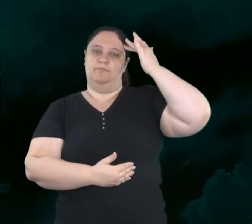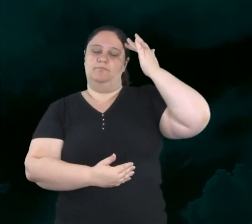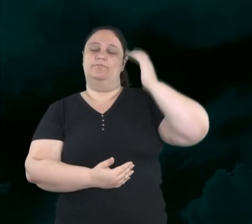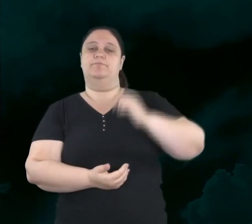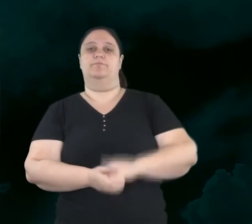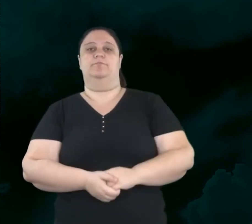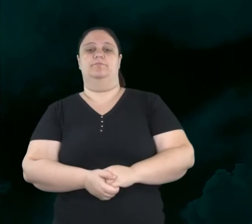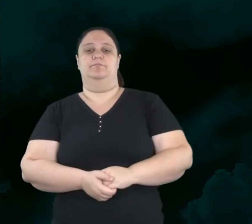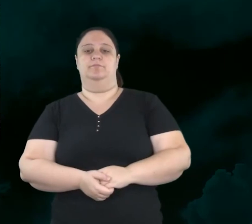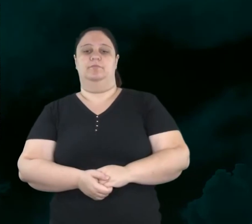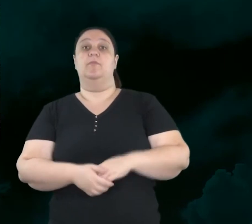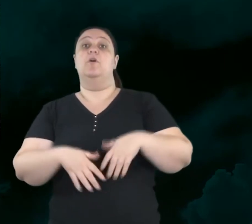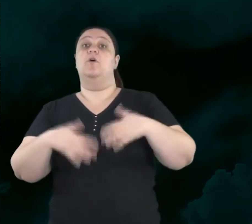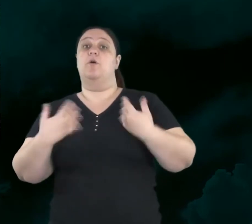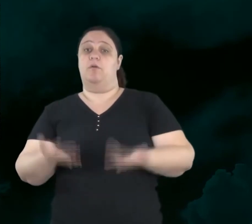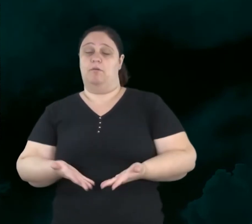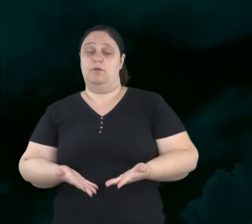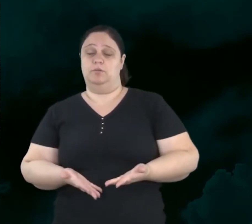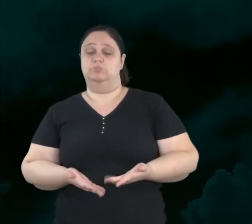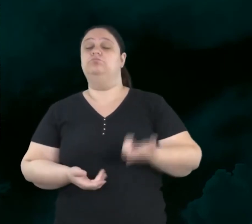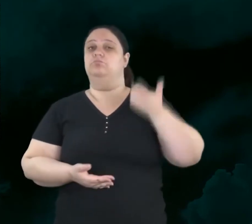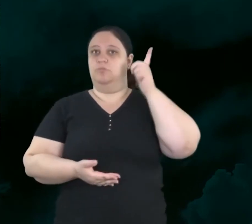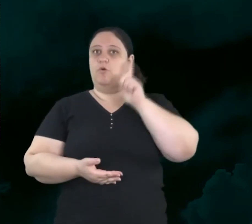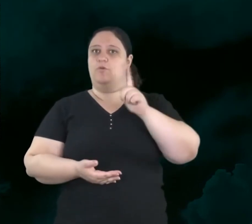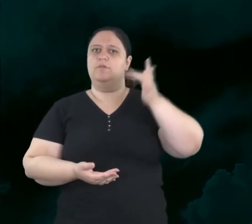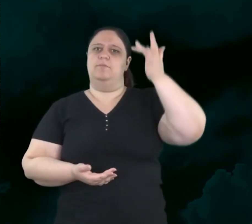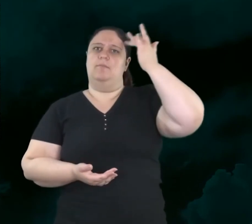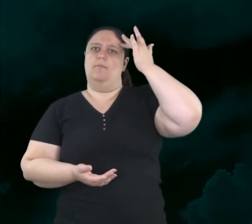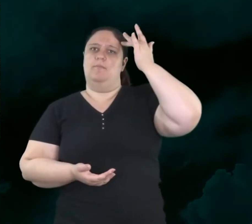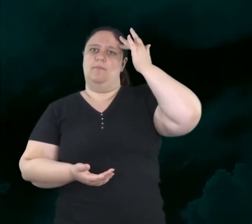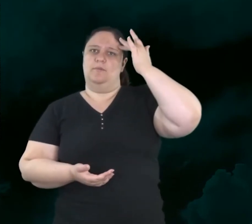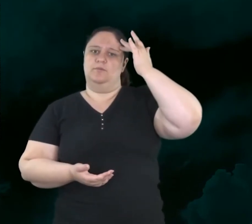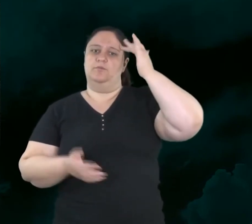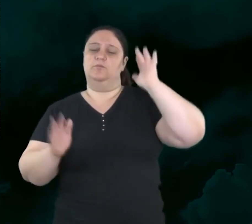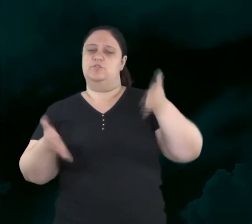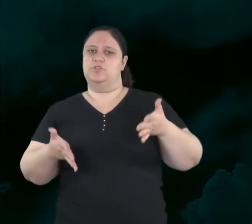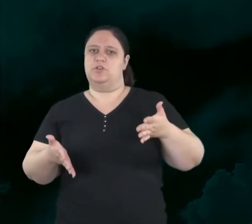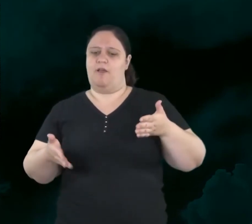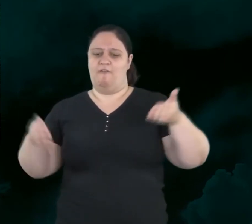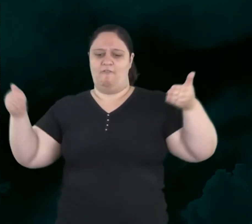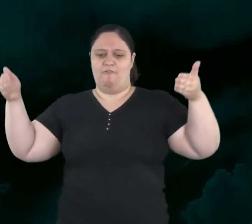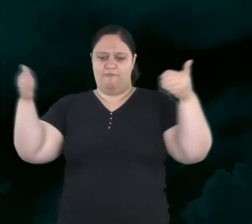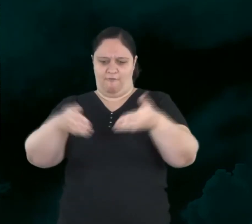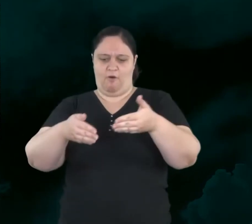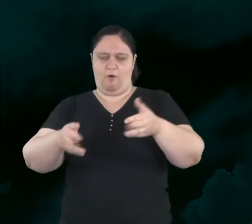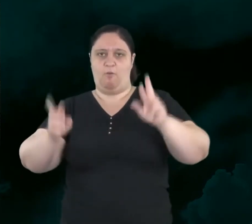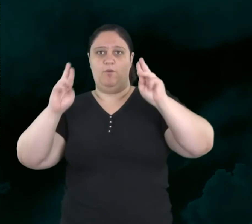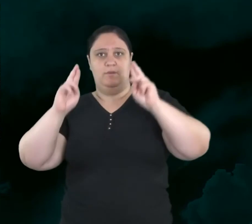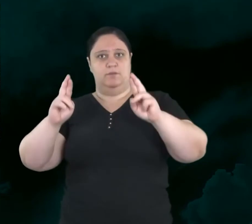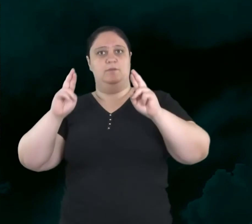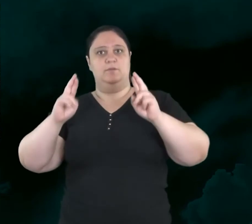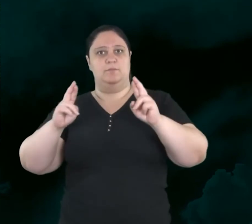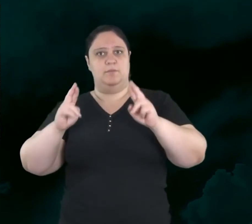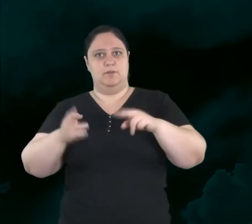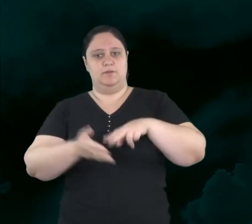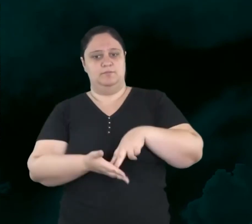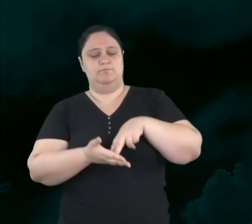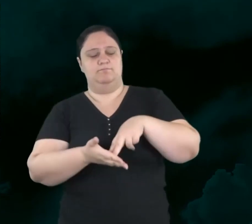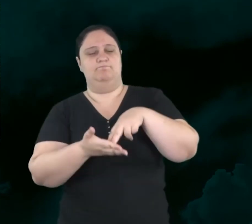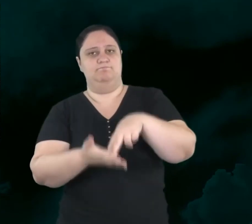E quando isso tudo você estiver fazendo, visando na esperança, a esperança te